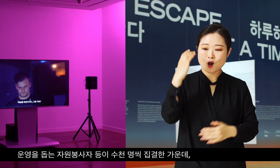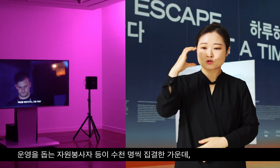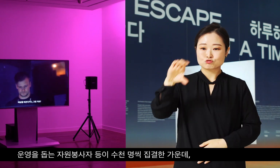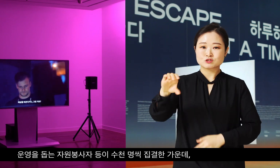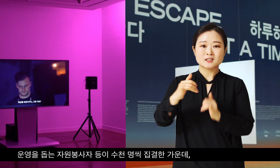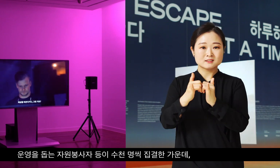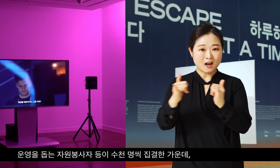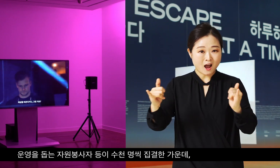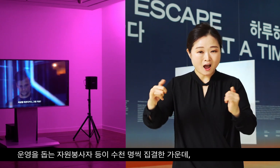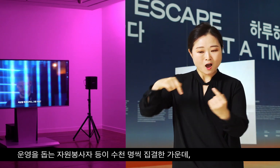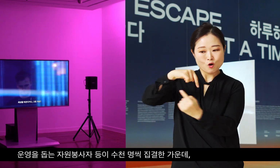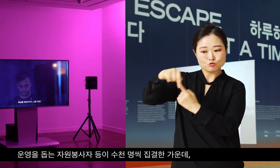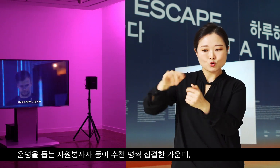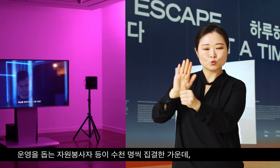운영을 돕는 자원봉사자 등이